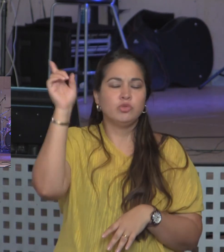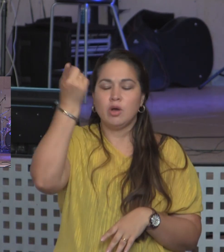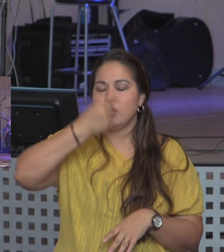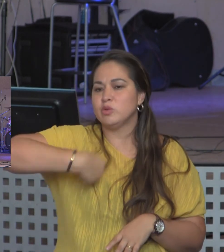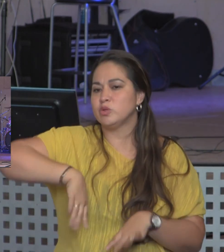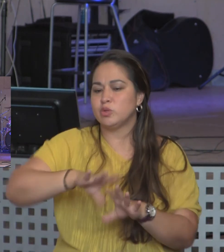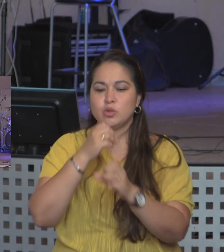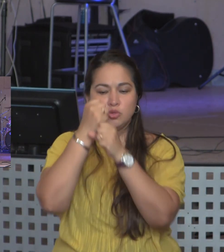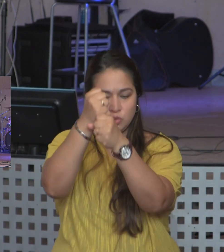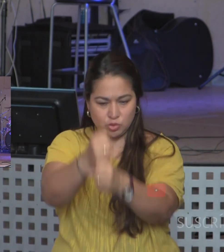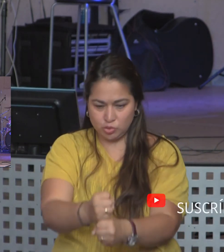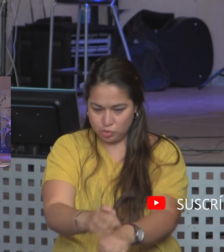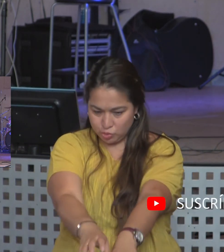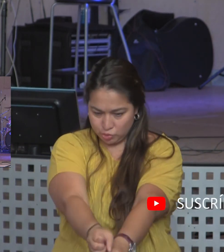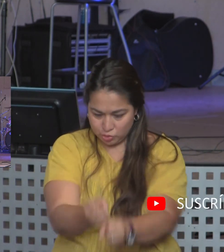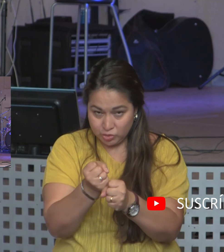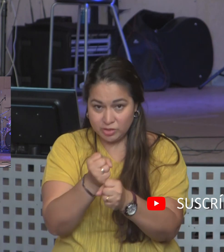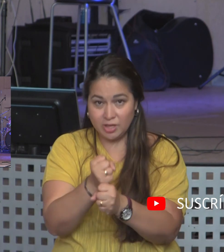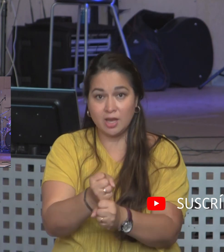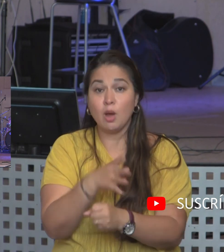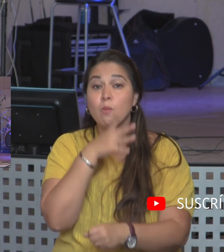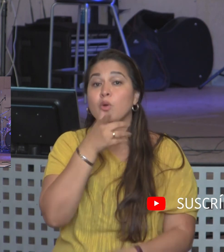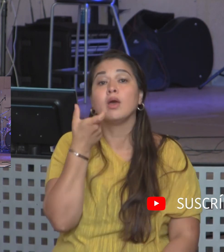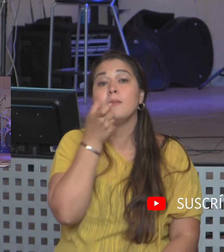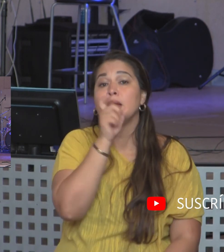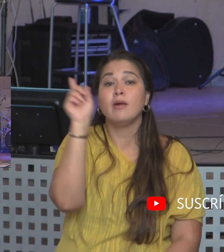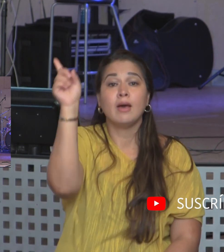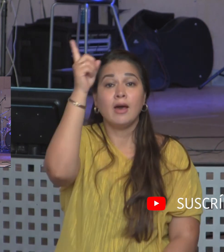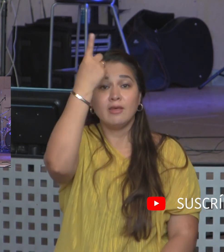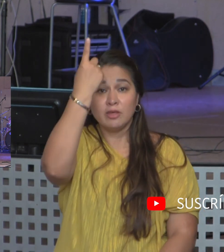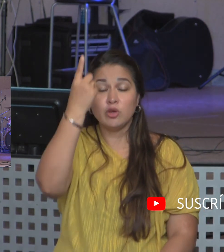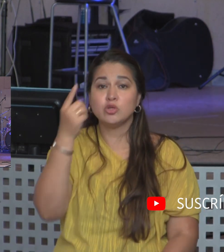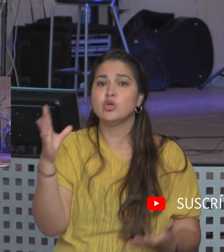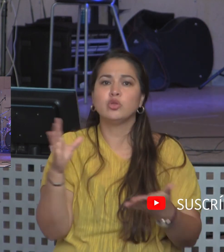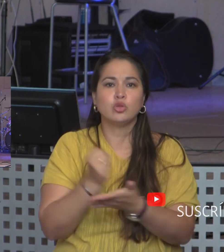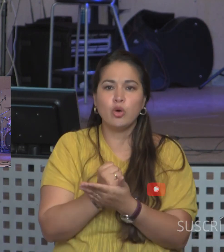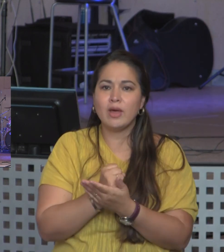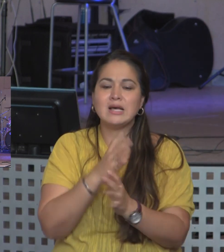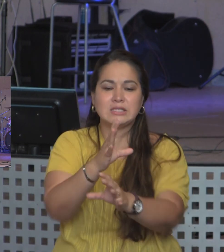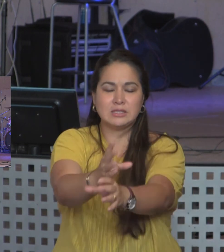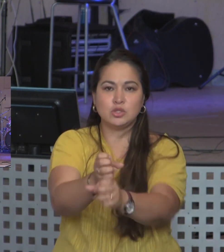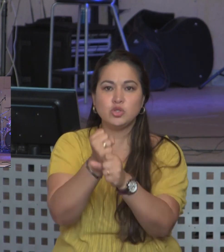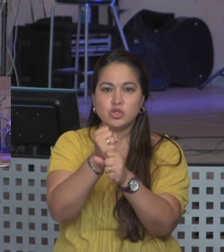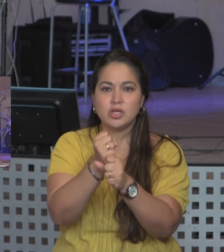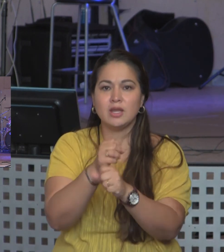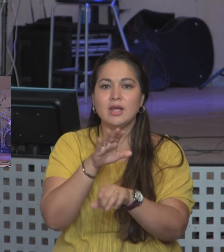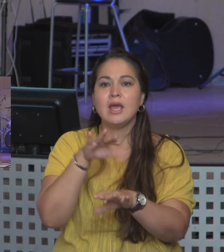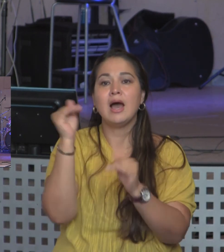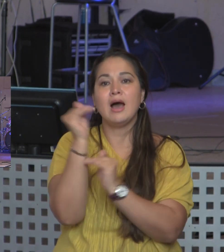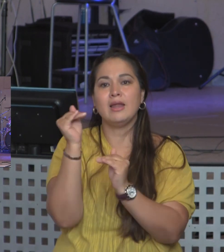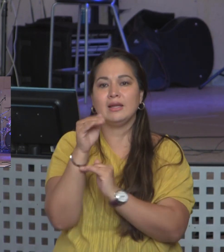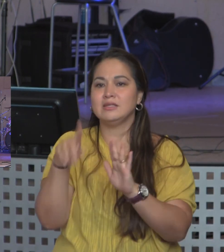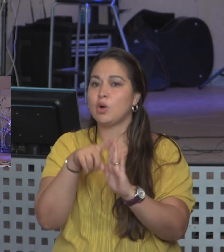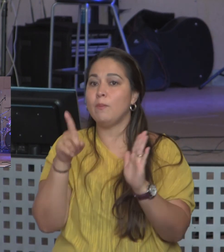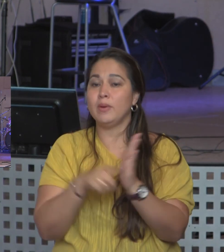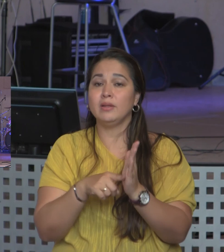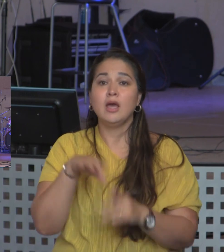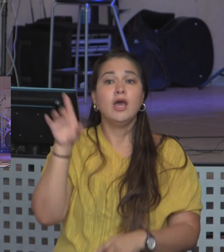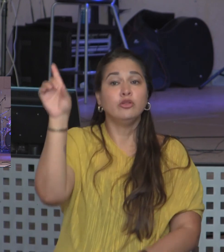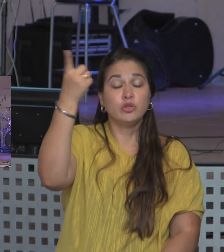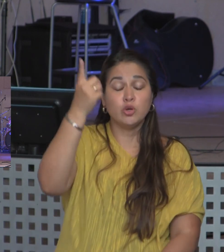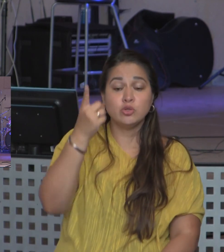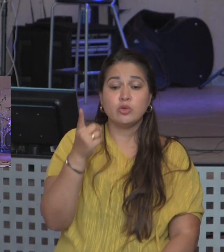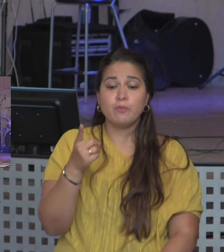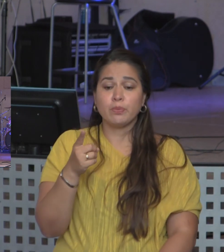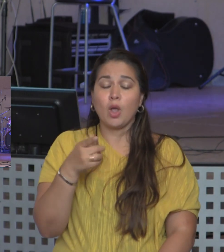sigue sosteniendo de toda palabra que sale de su boca. Así sostiene la congregación, así sostiene